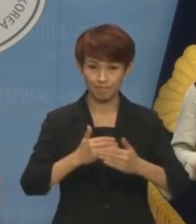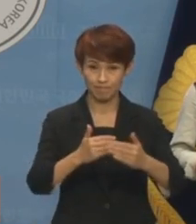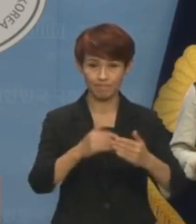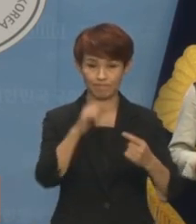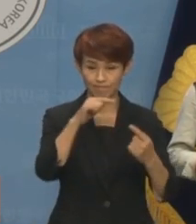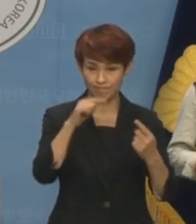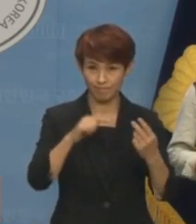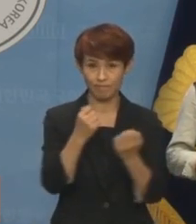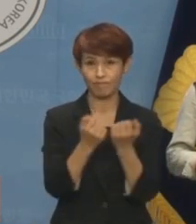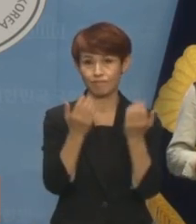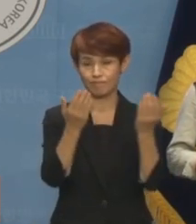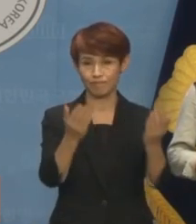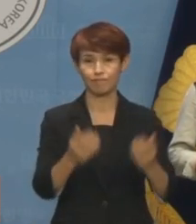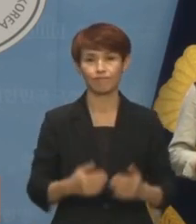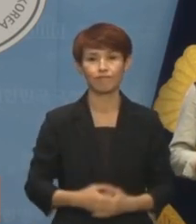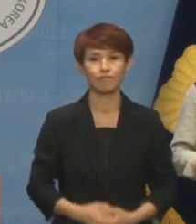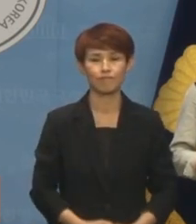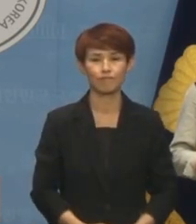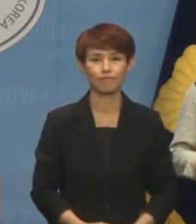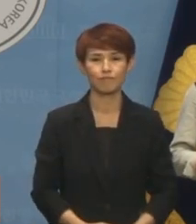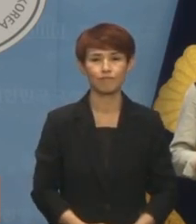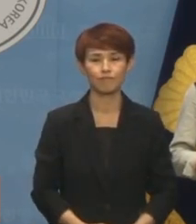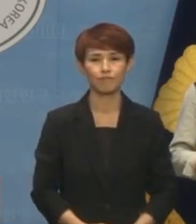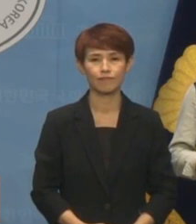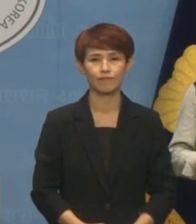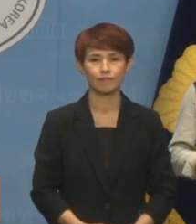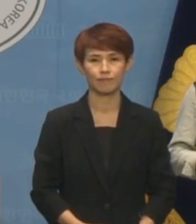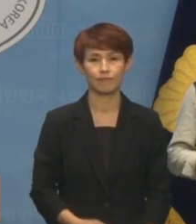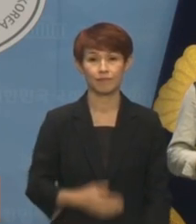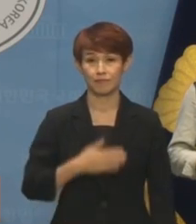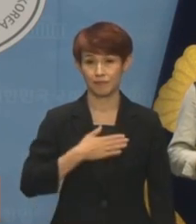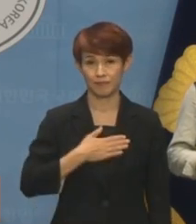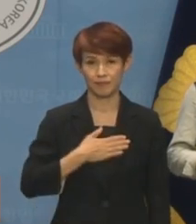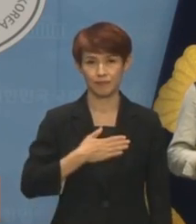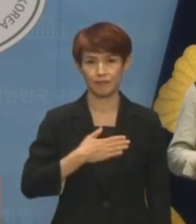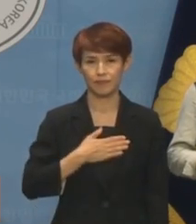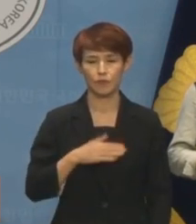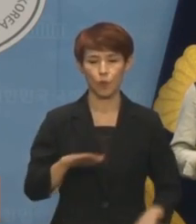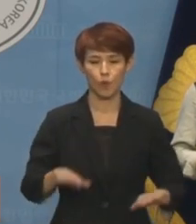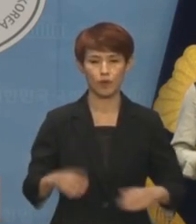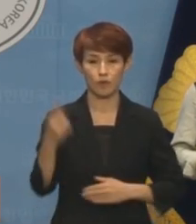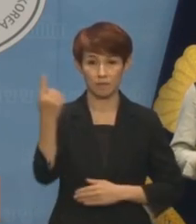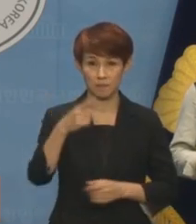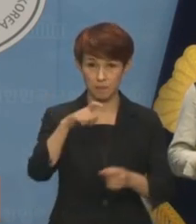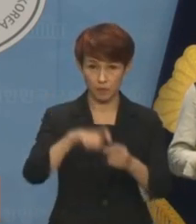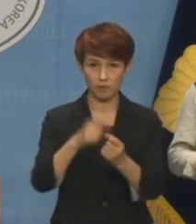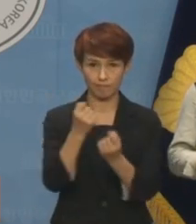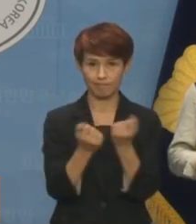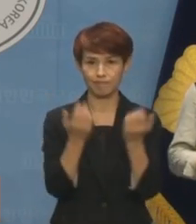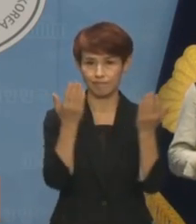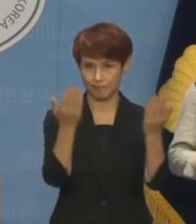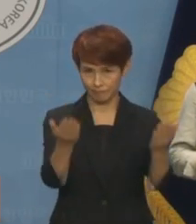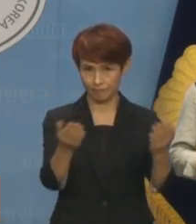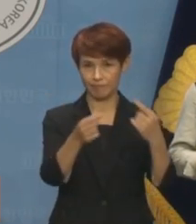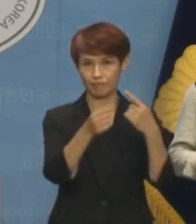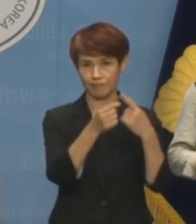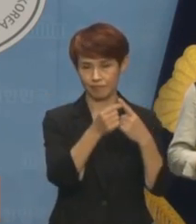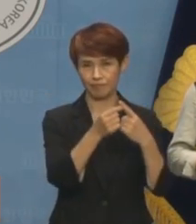대해서 말씀드리겠습니다. 먼저 제가 기자회견 취지, 소개 및 모두 발언을